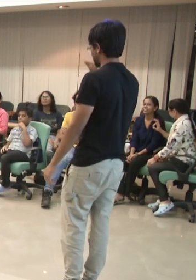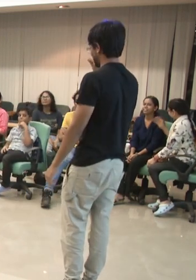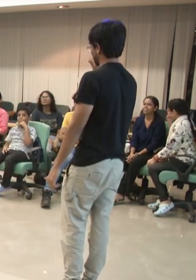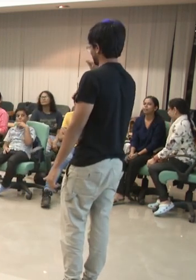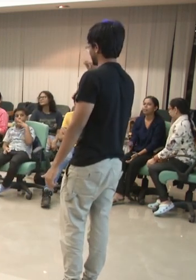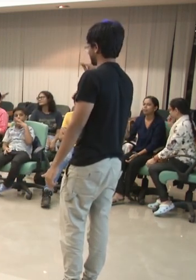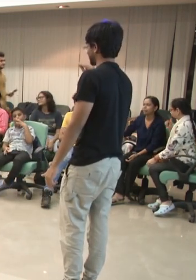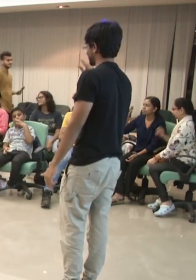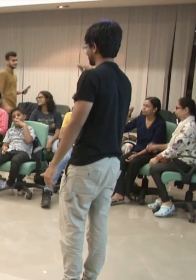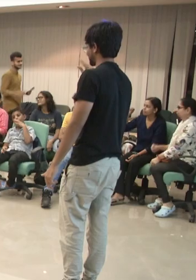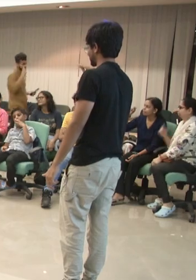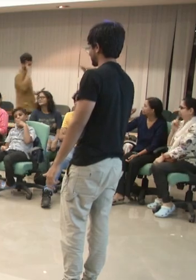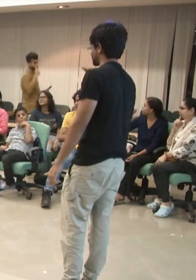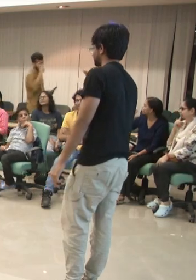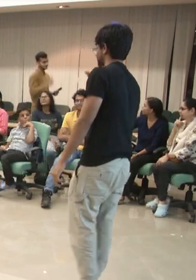नॉट आ रहा है ना यहाँ पे.